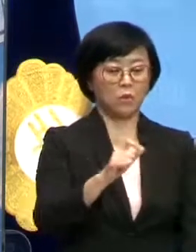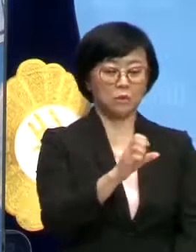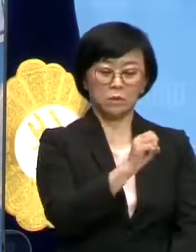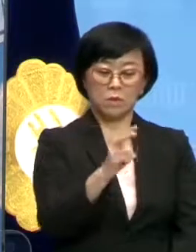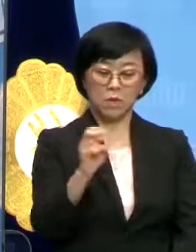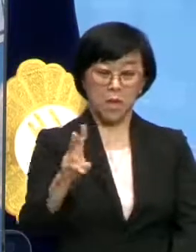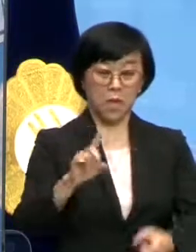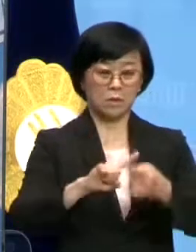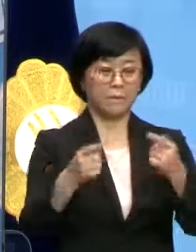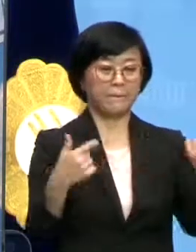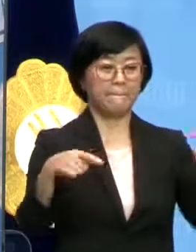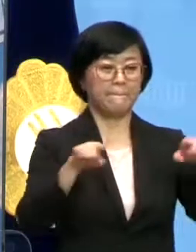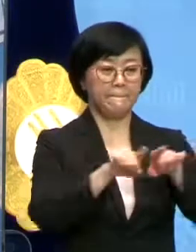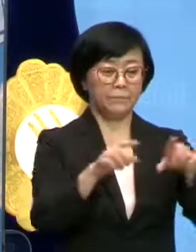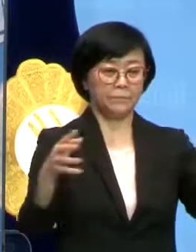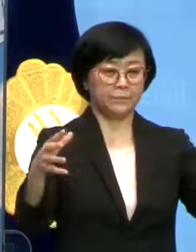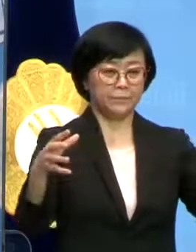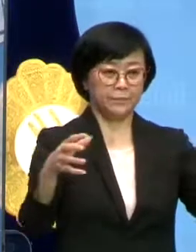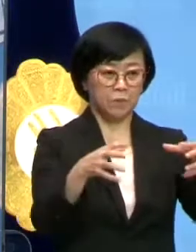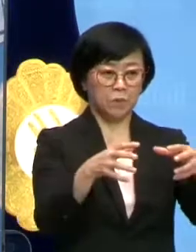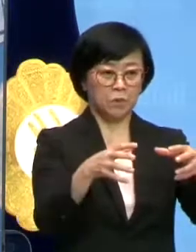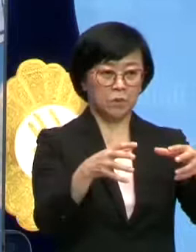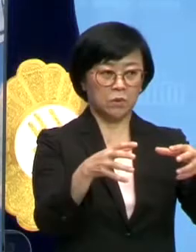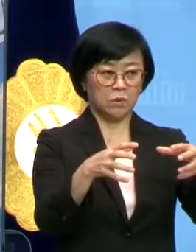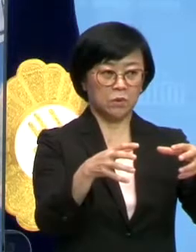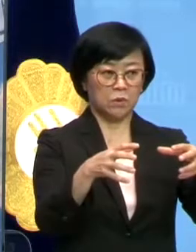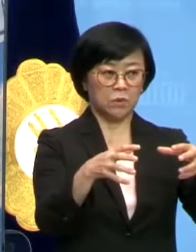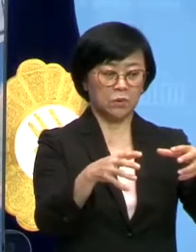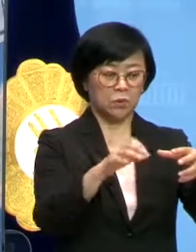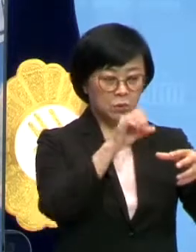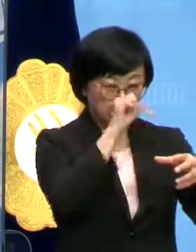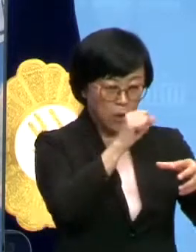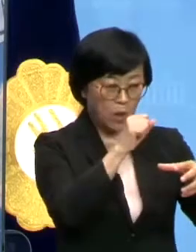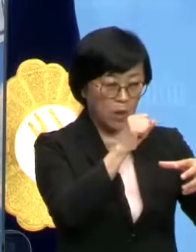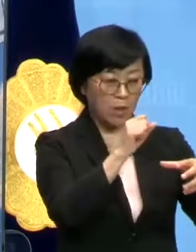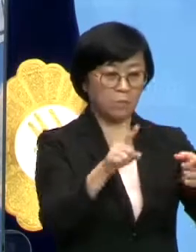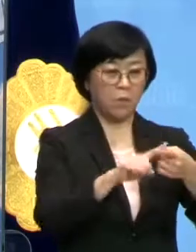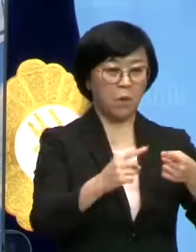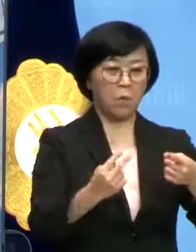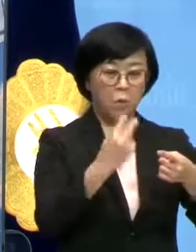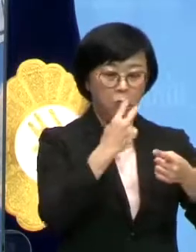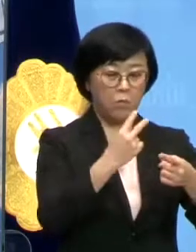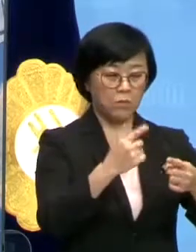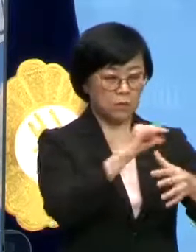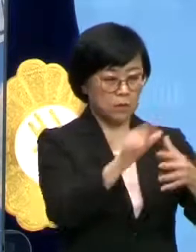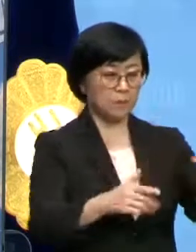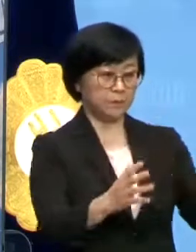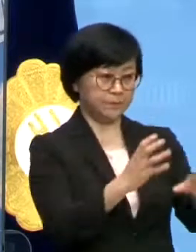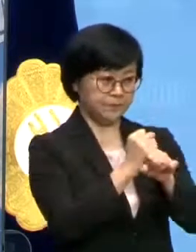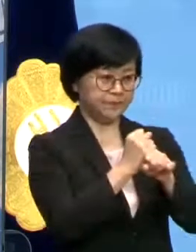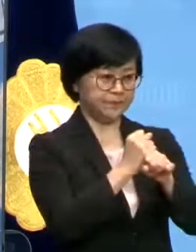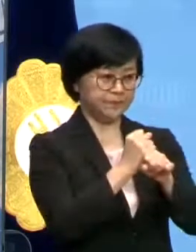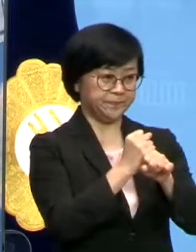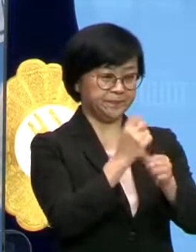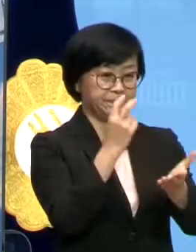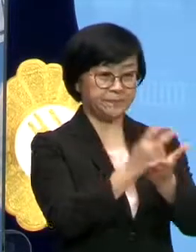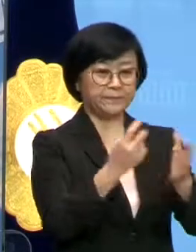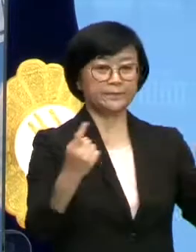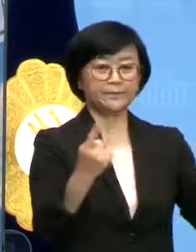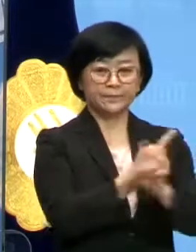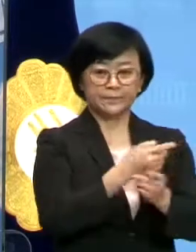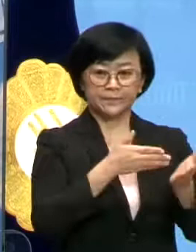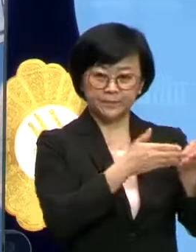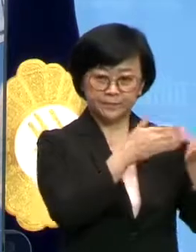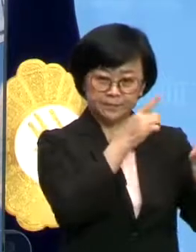국회의원들이 함께 0 공정 긍정적으로 실손 보험 청구 간소화 하는 보험 헌법 개정안을